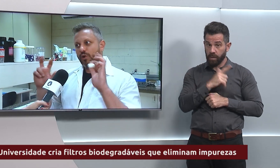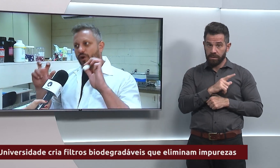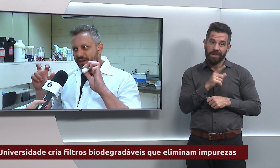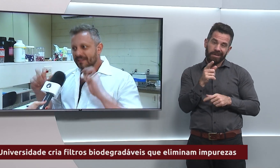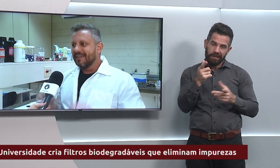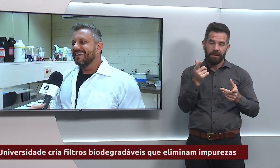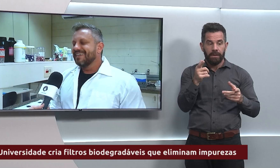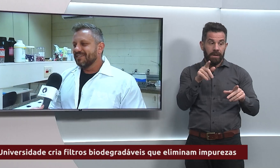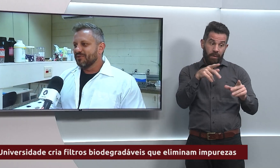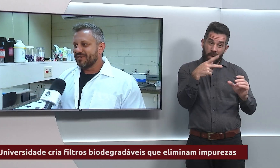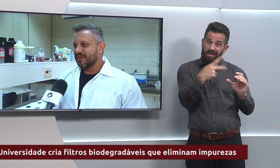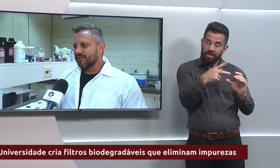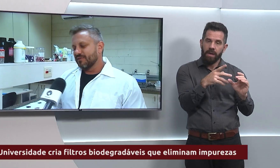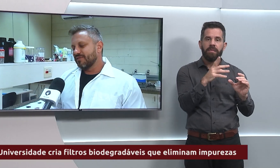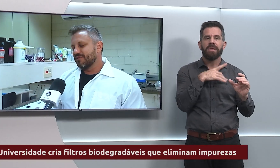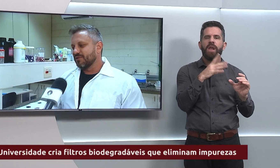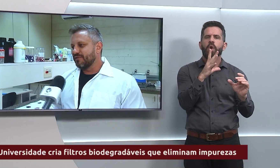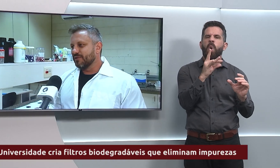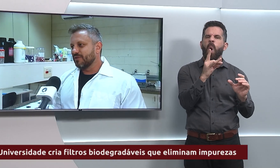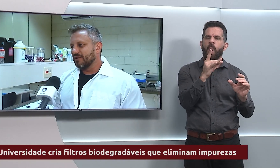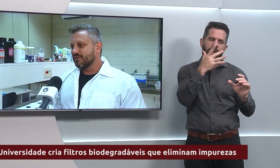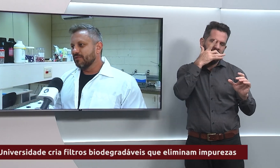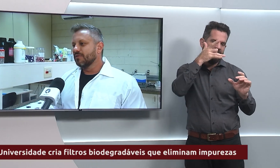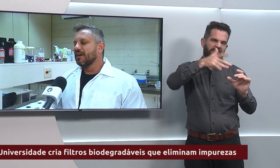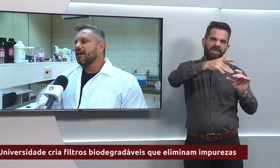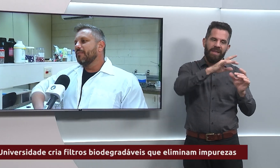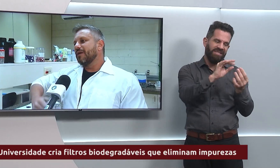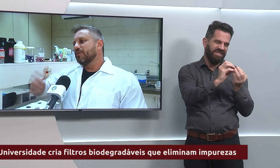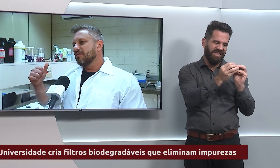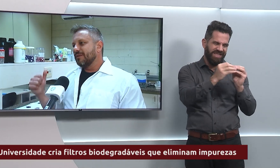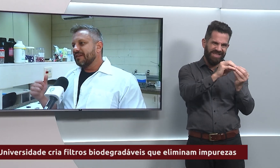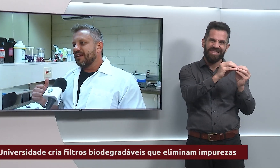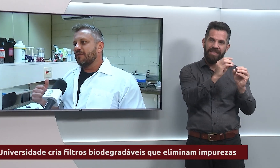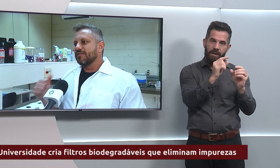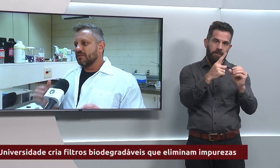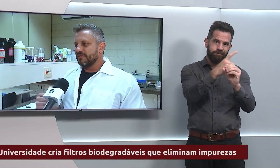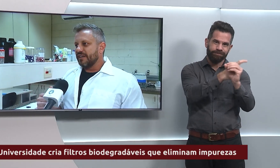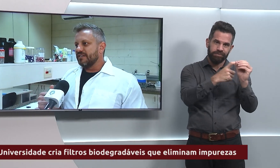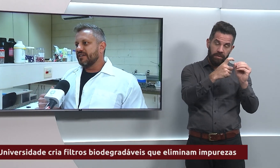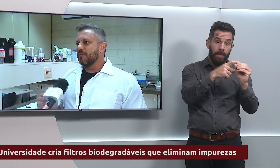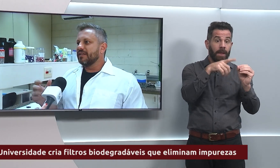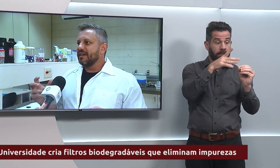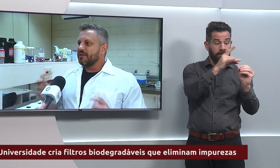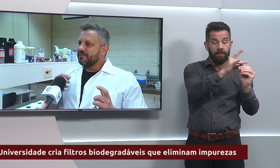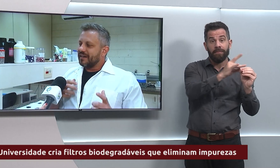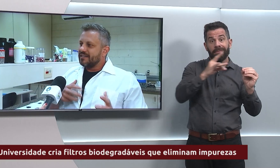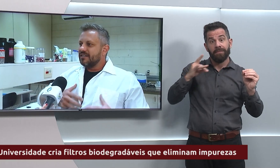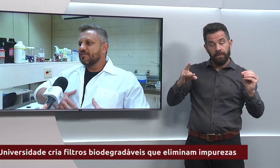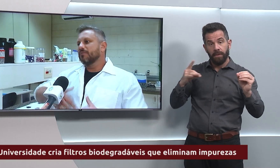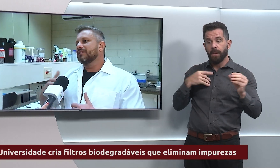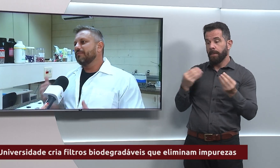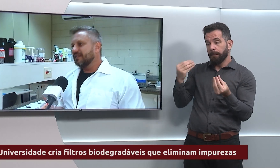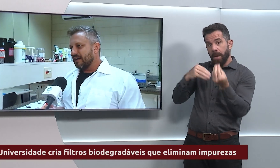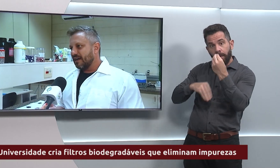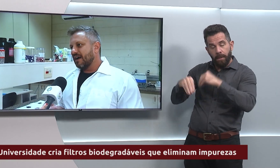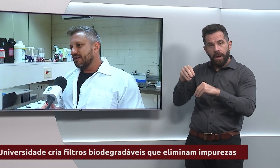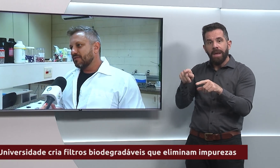cola dos fios do casulo para produzir material adsorvente, que é o material que vai descontaminar águas.